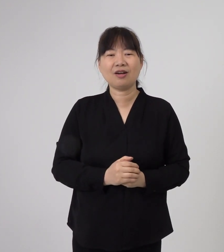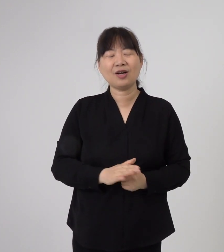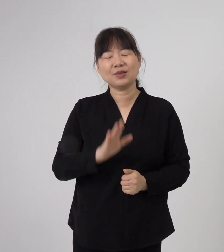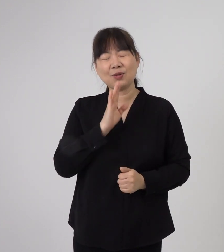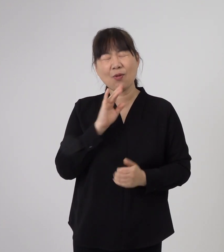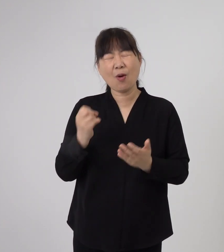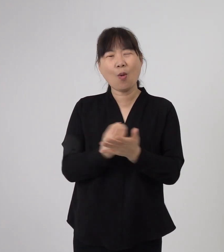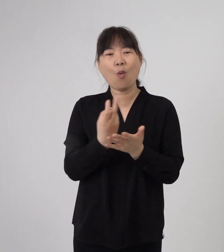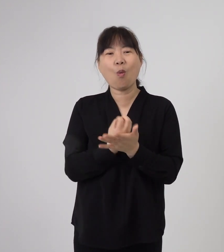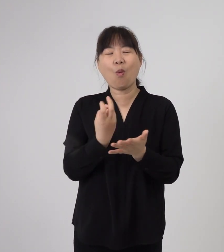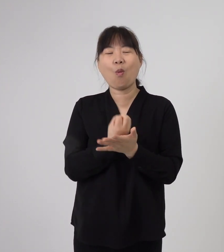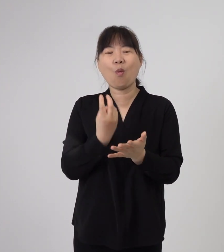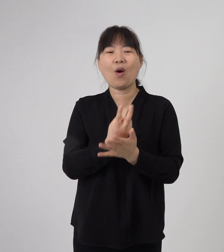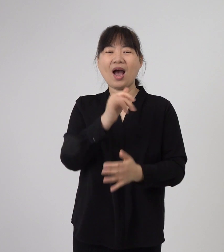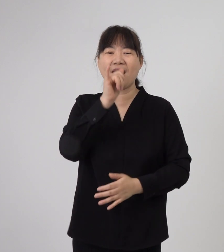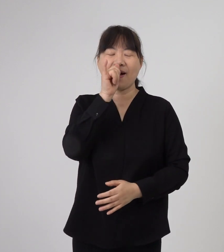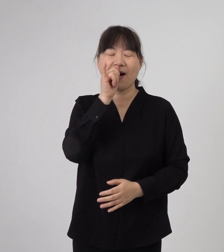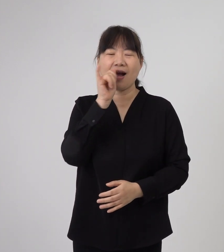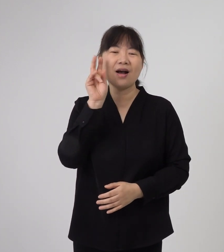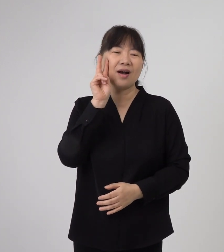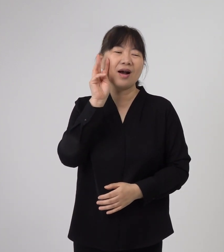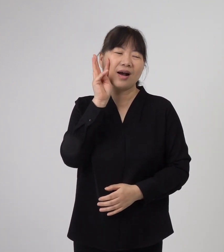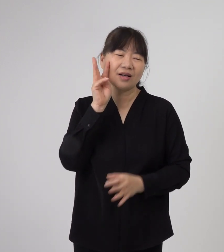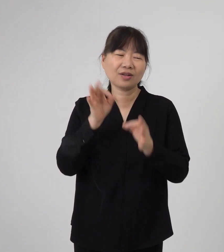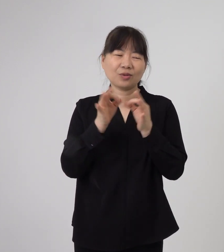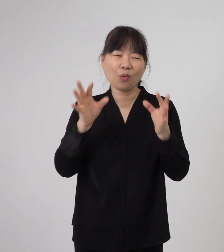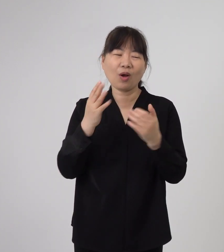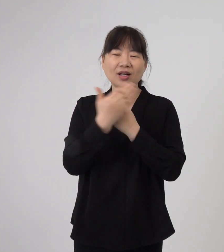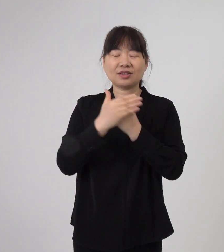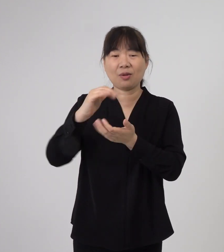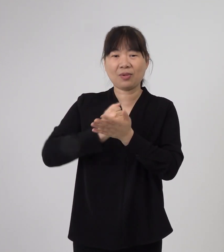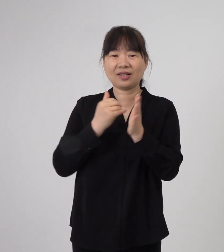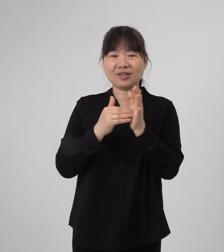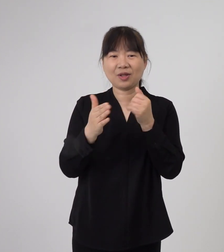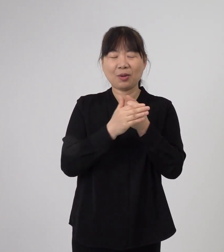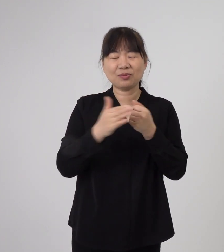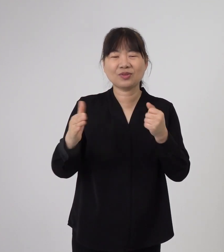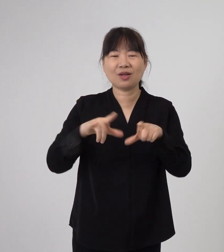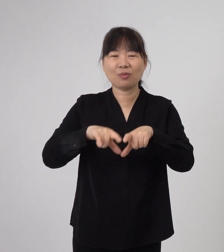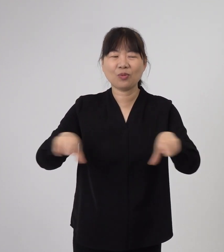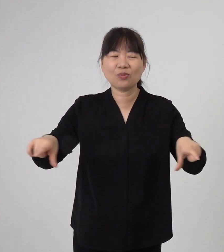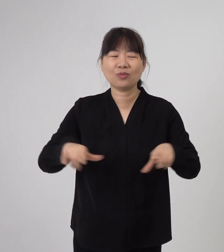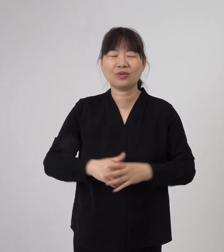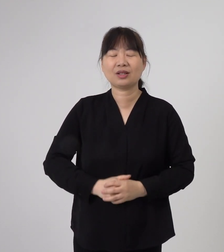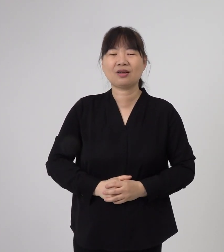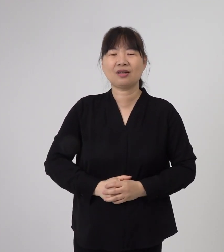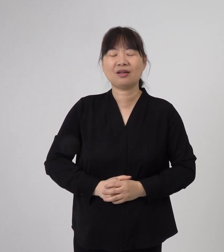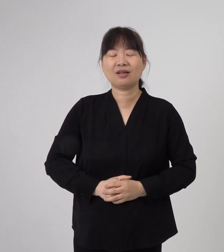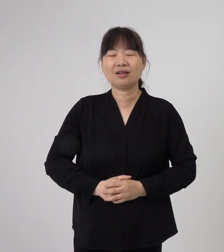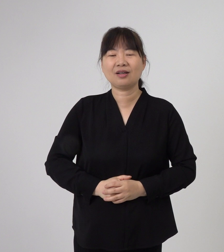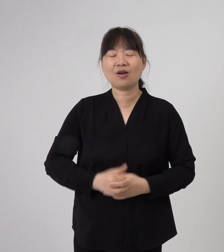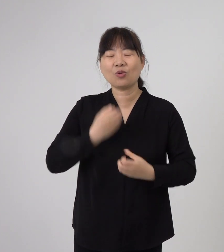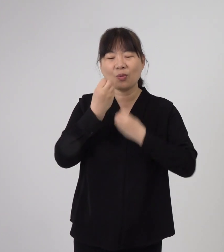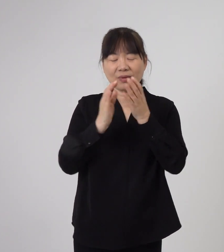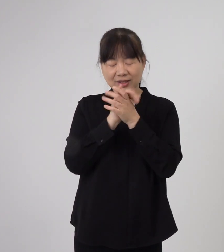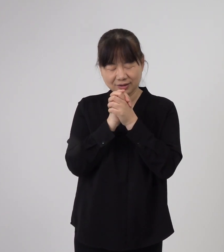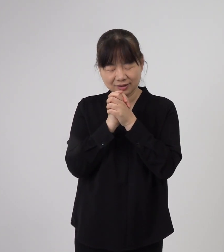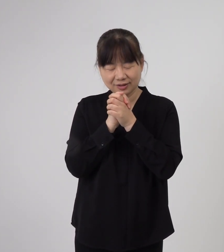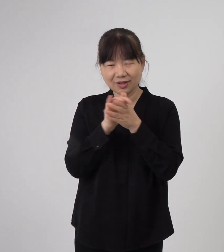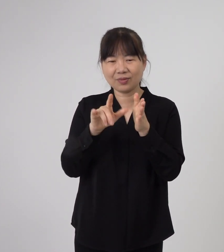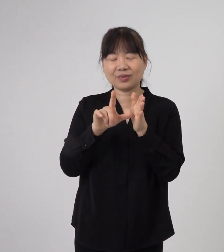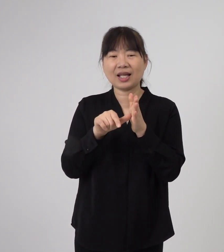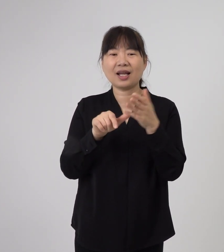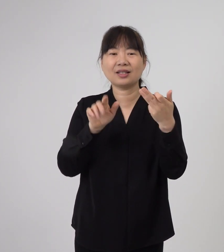난리가 나요. 3, 4일간 은혜 받았겠다. 그러면서 이제 보통 막 통성기도를 할 때